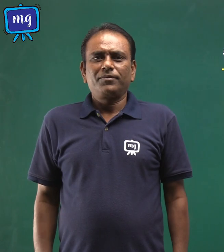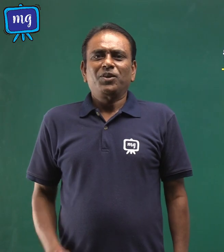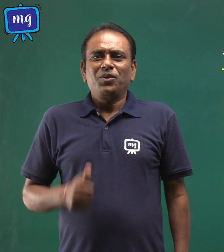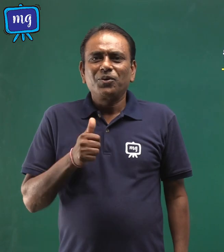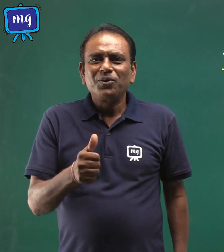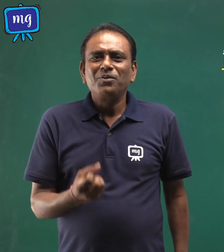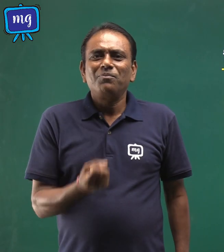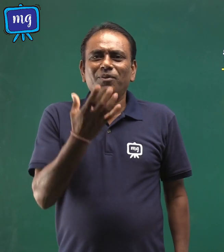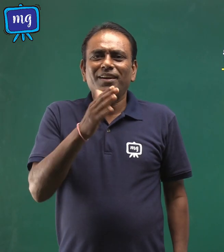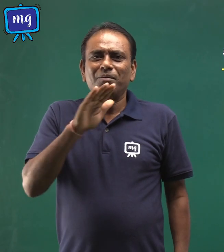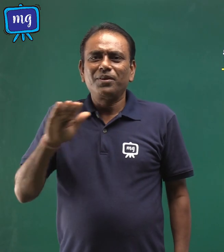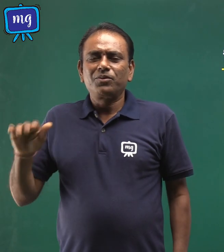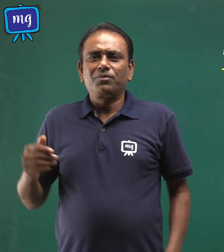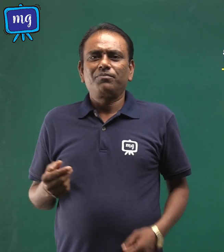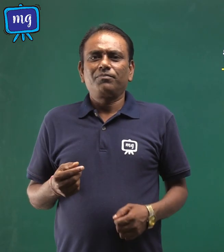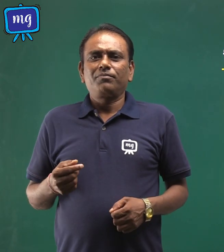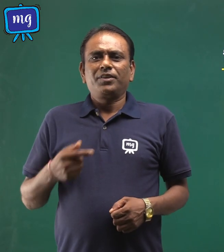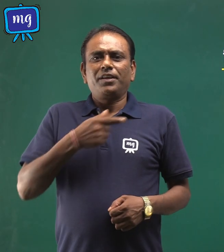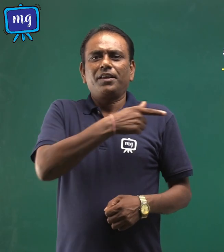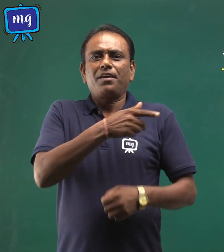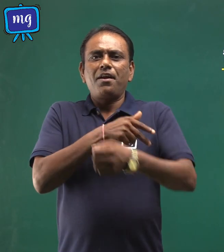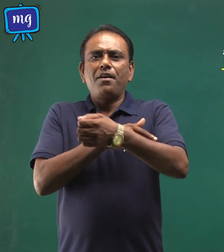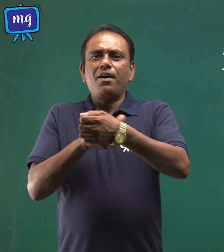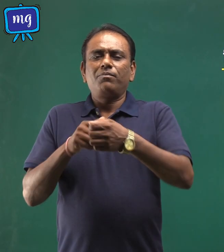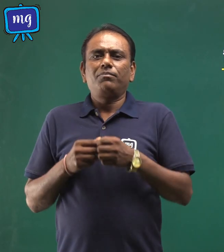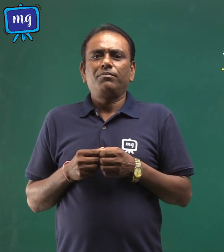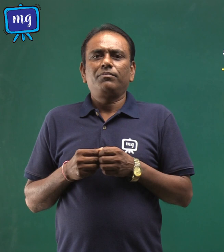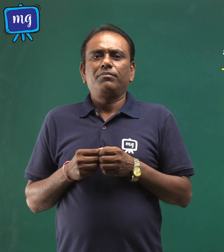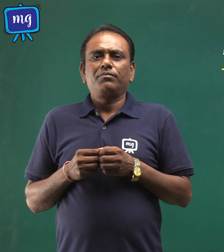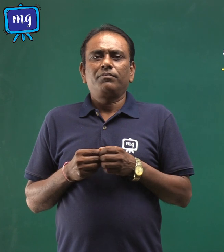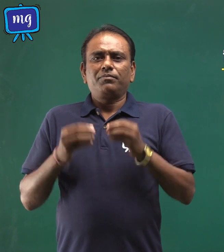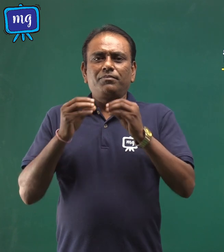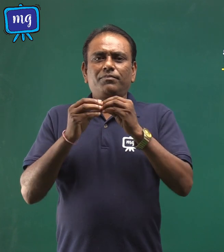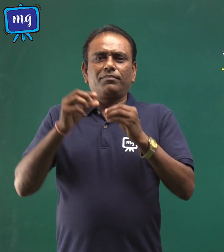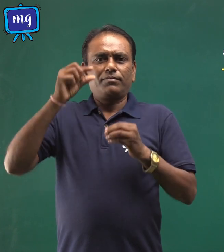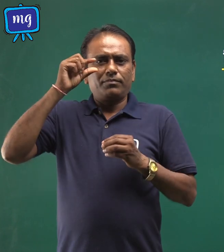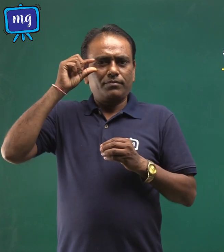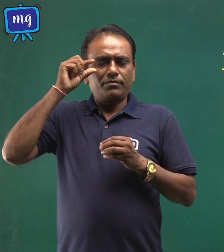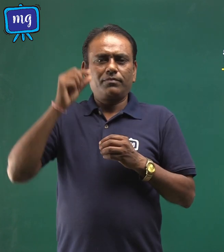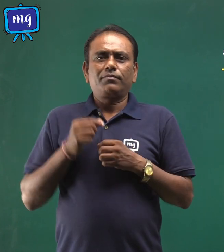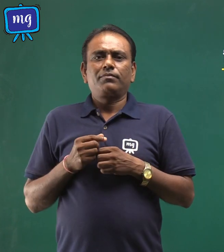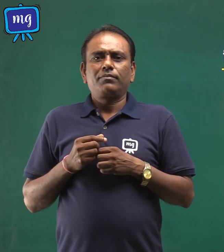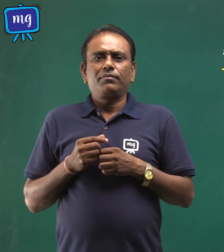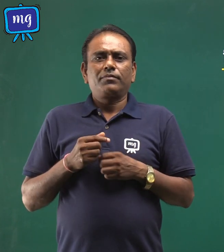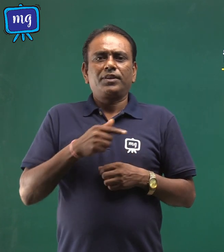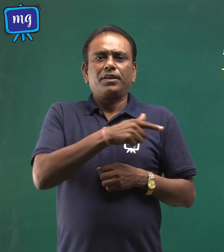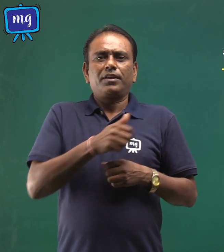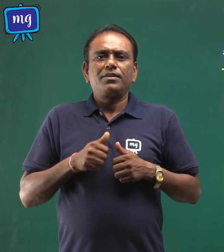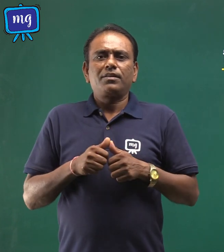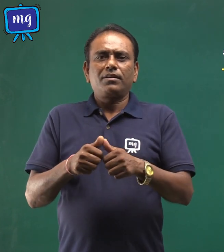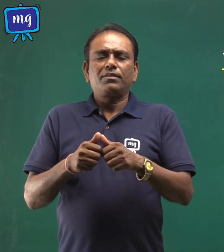गुड मॉर्निंग बच्चों, मेरा नाम भुवनेश शर्मा, मेरे